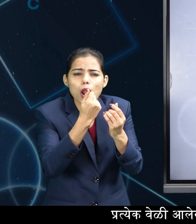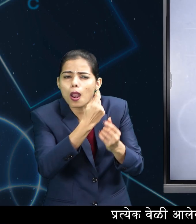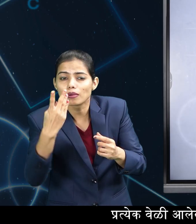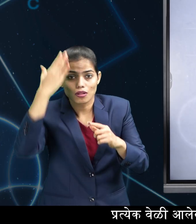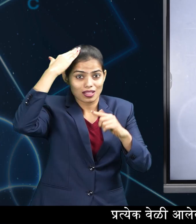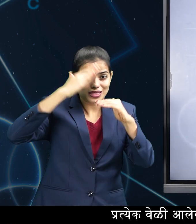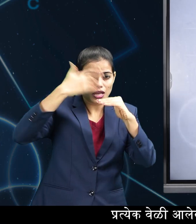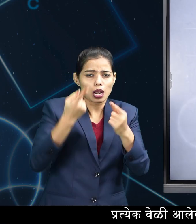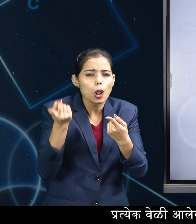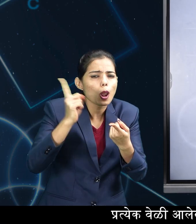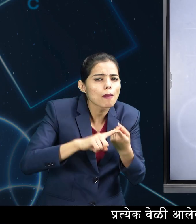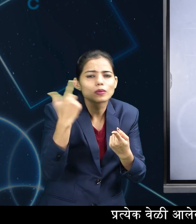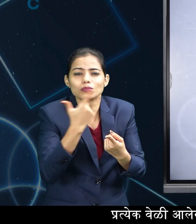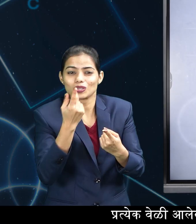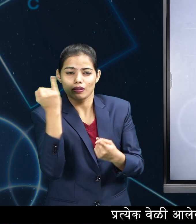गेली.